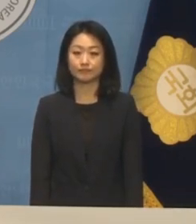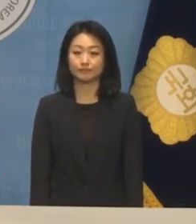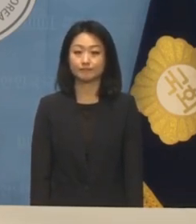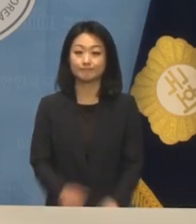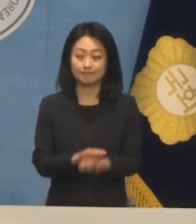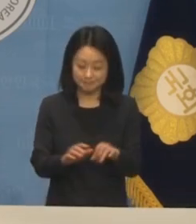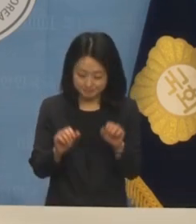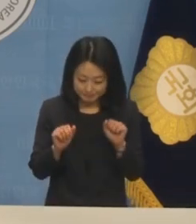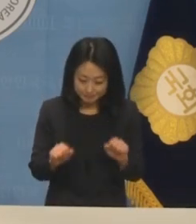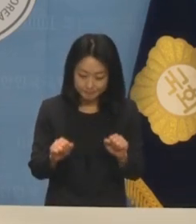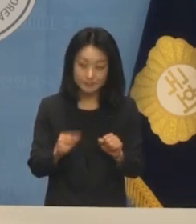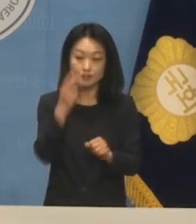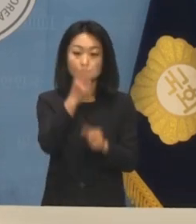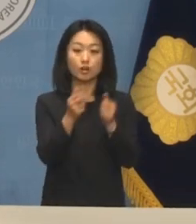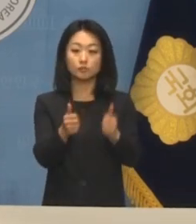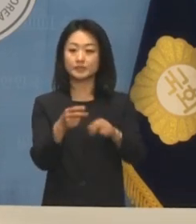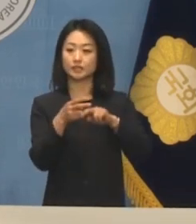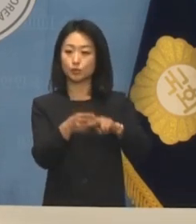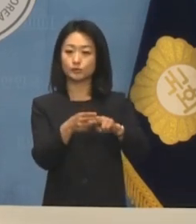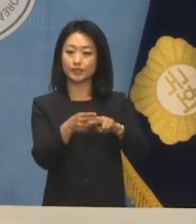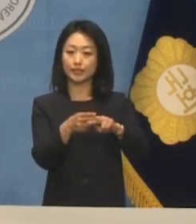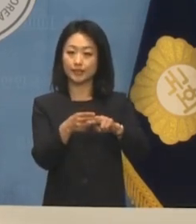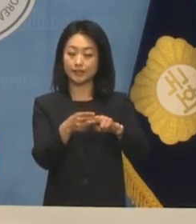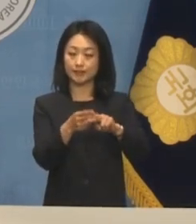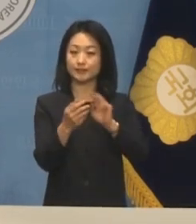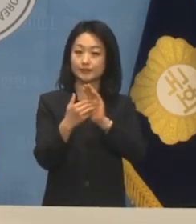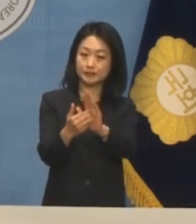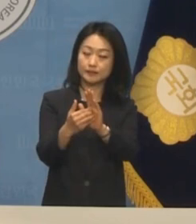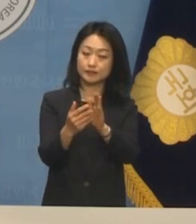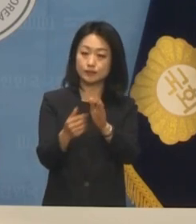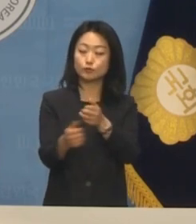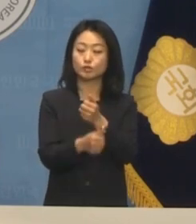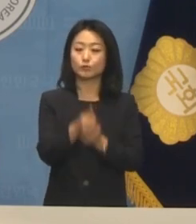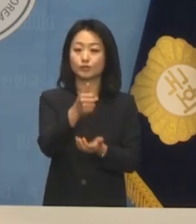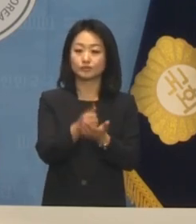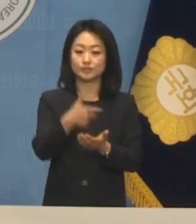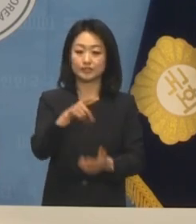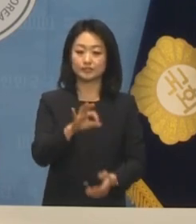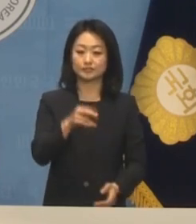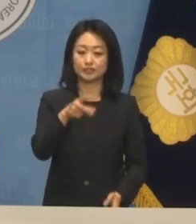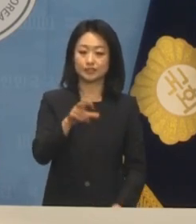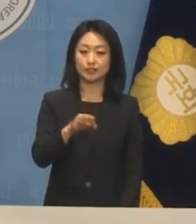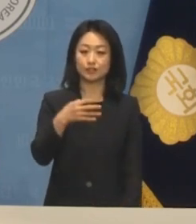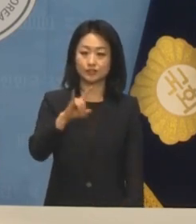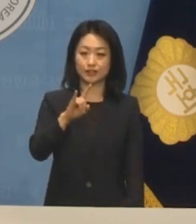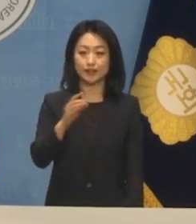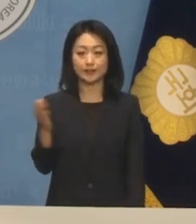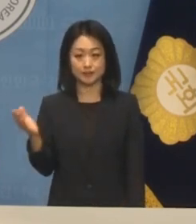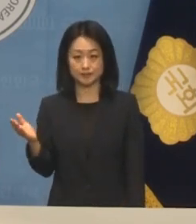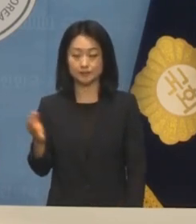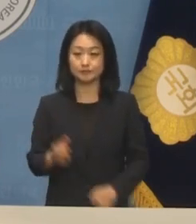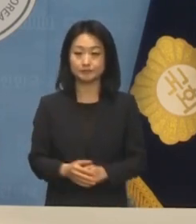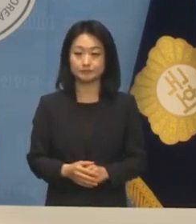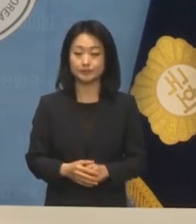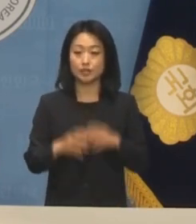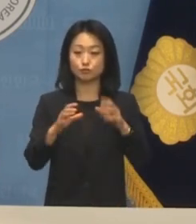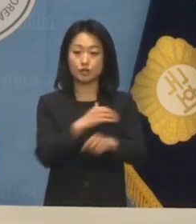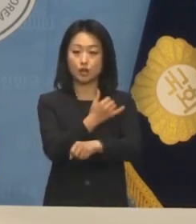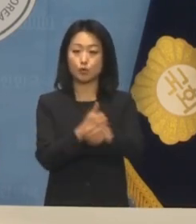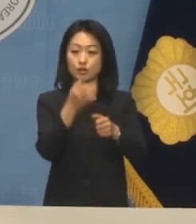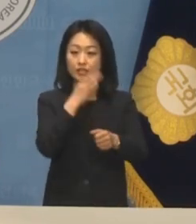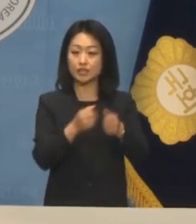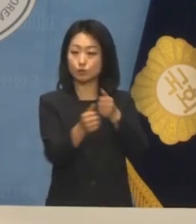네, 안녕하십니까. 검찰 독재 정치탄압 대책위원회 위원장 장경태 최고위원입니다. 권익위의